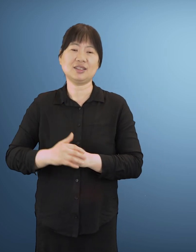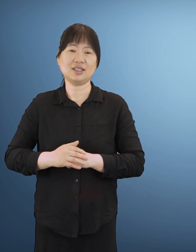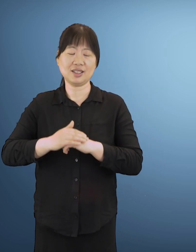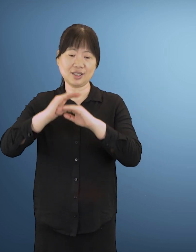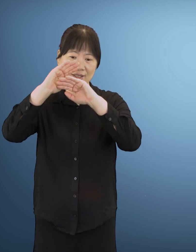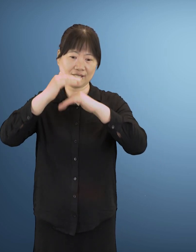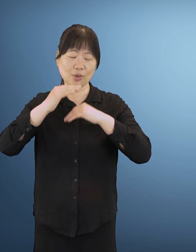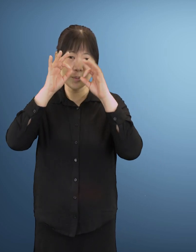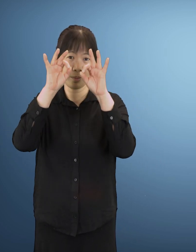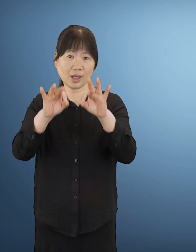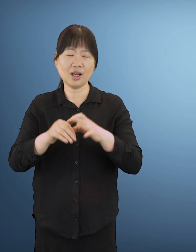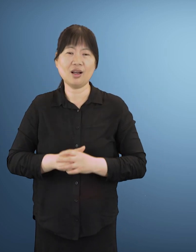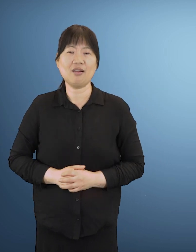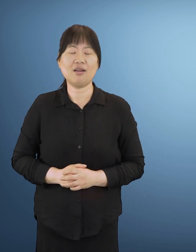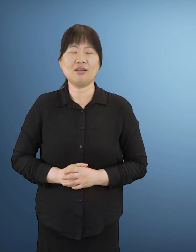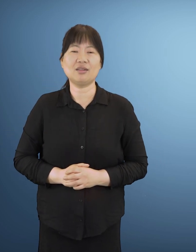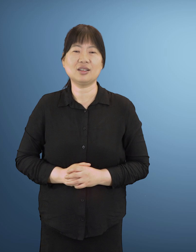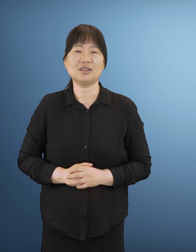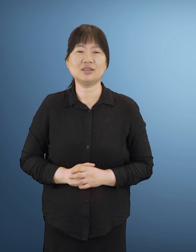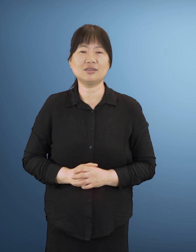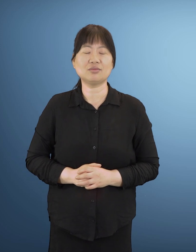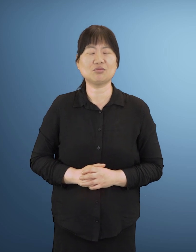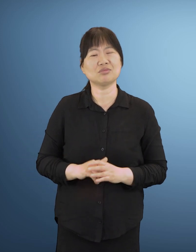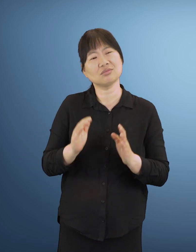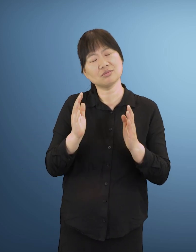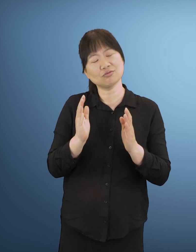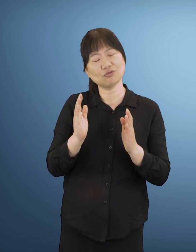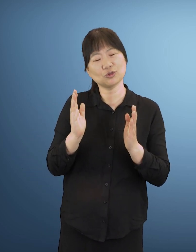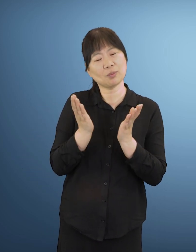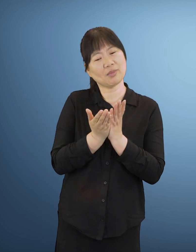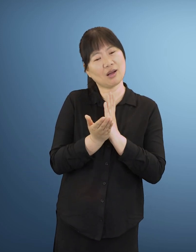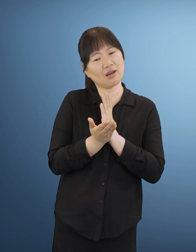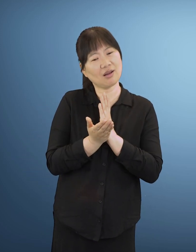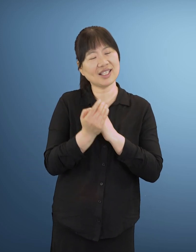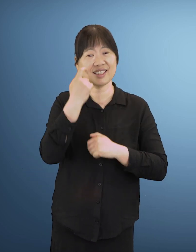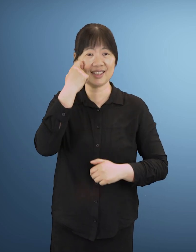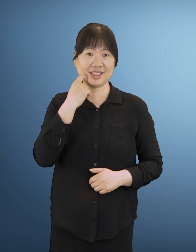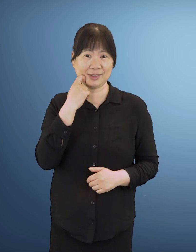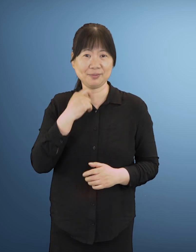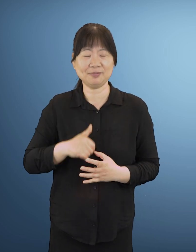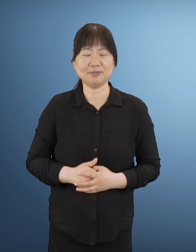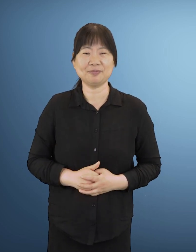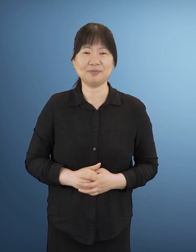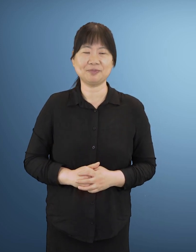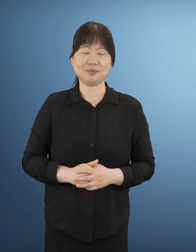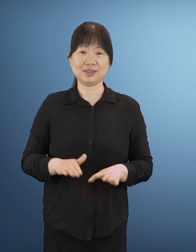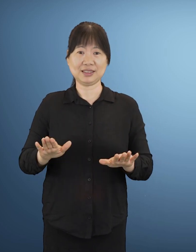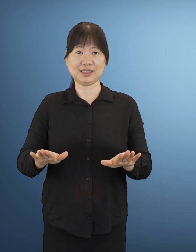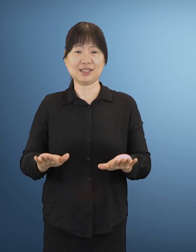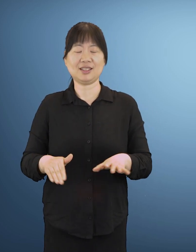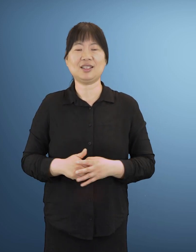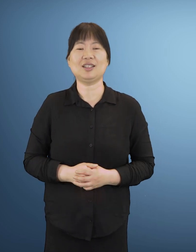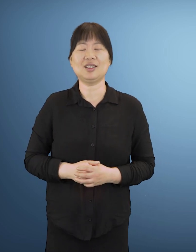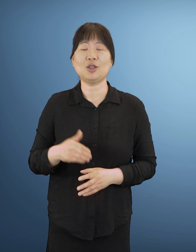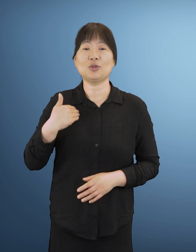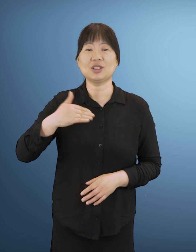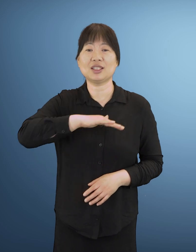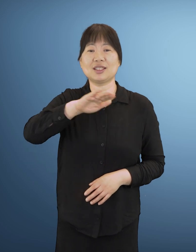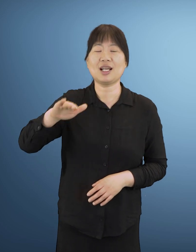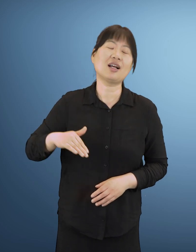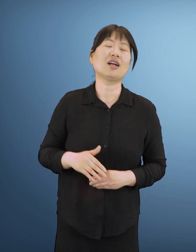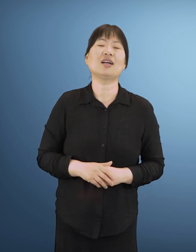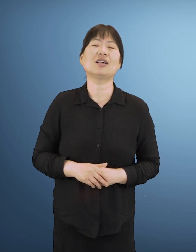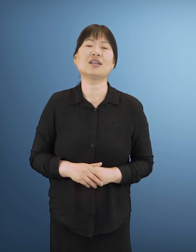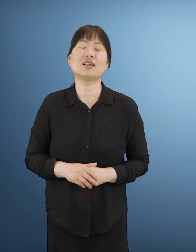자체는 상당히 안 맞는 듯 보여집니다. 그러면 이제 우리가